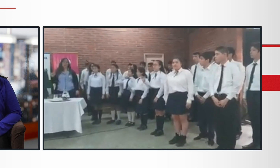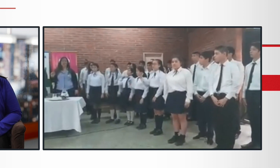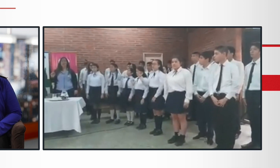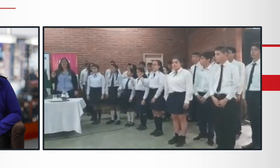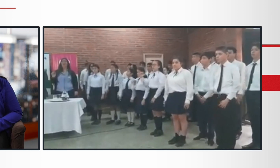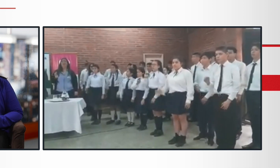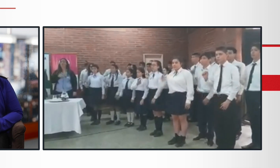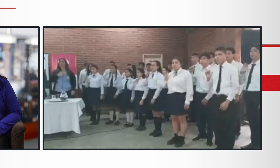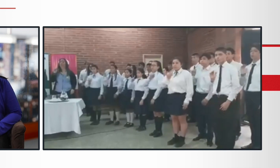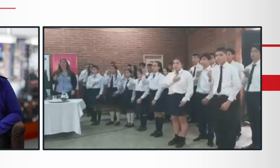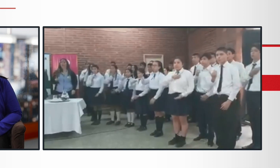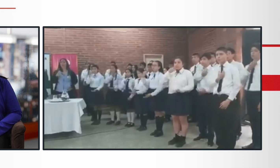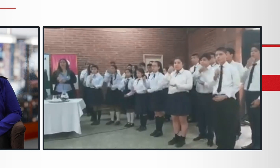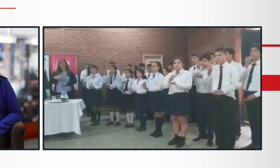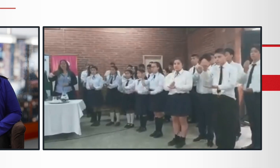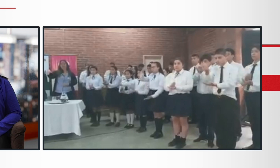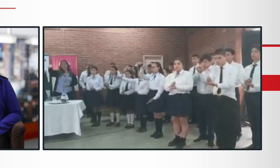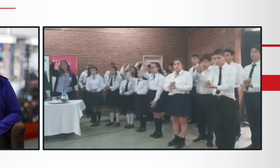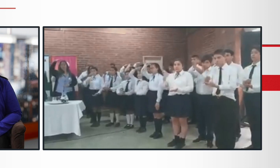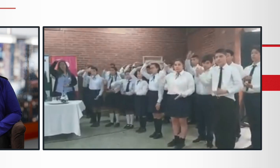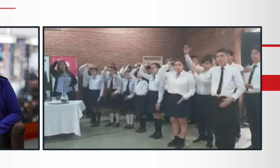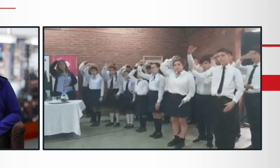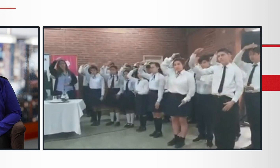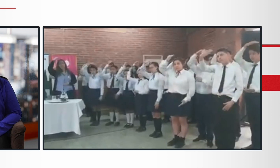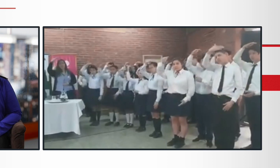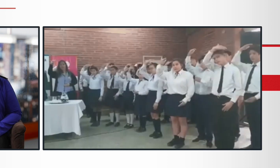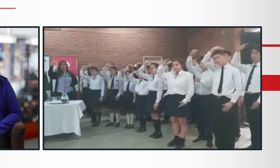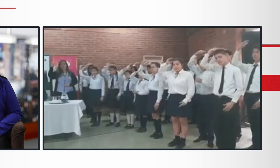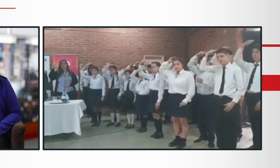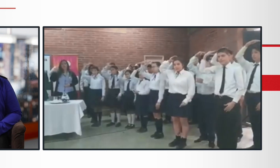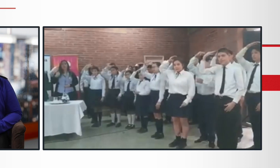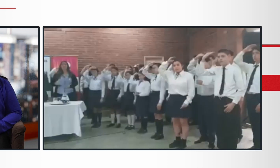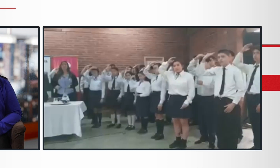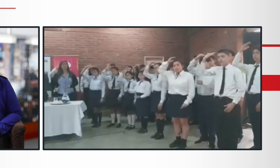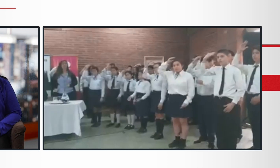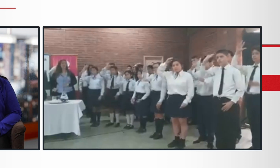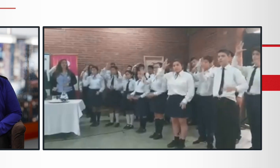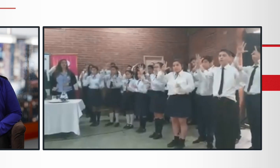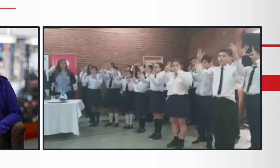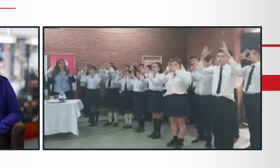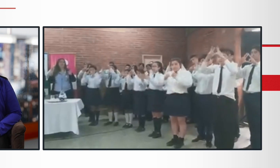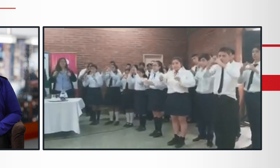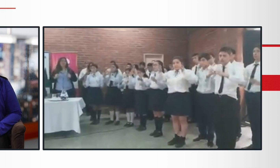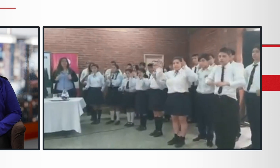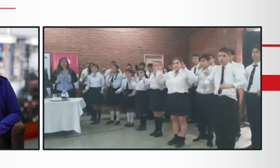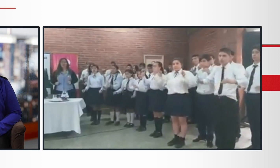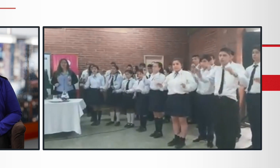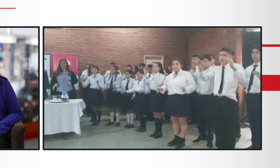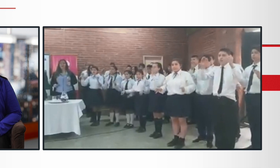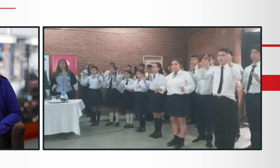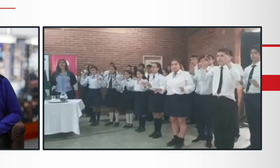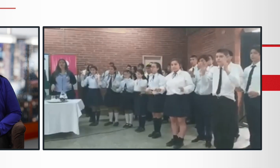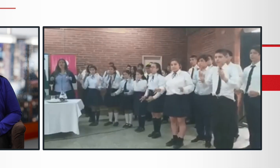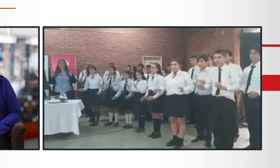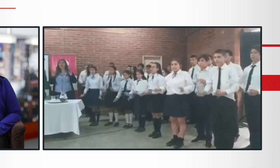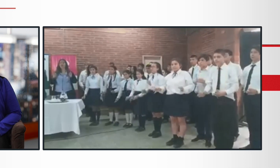educativa, padres, estudiantes, docentes, el plantel técnico, administrativo de una